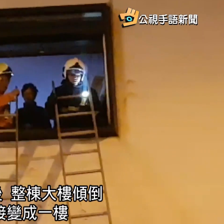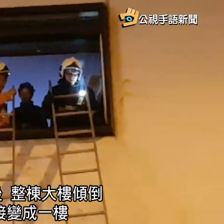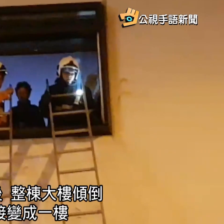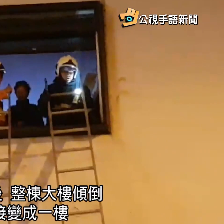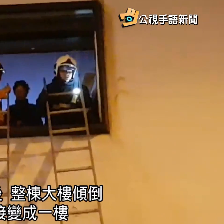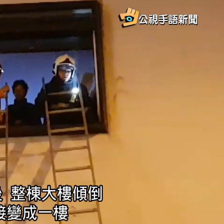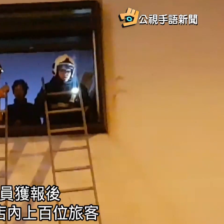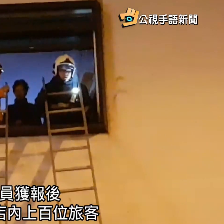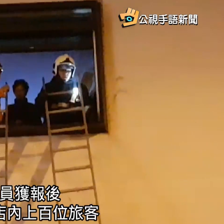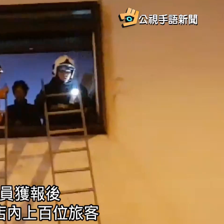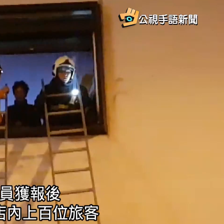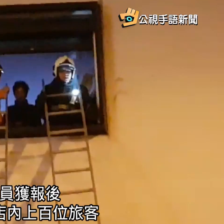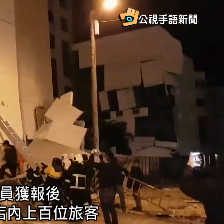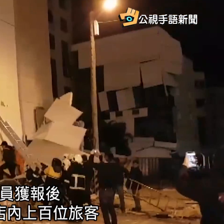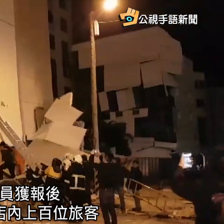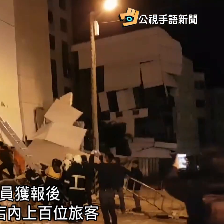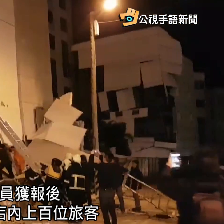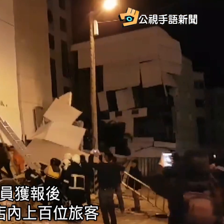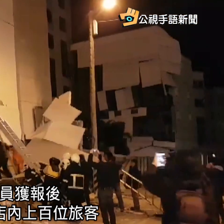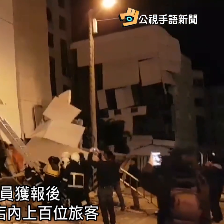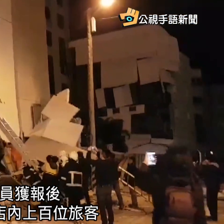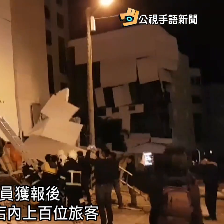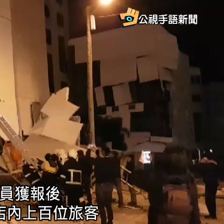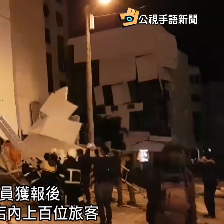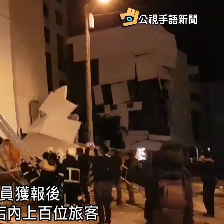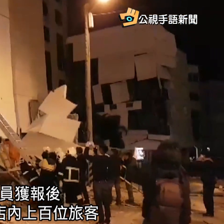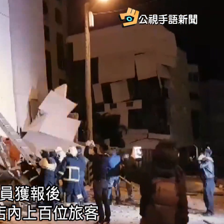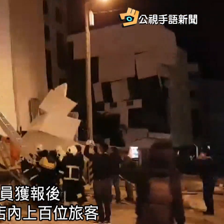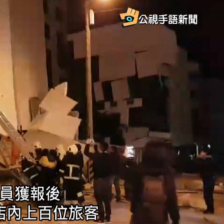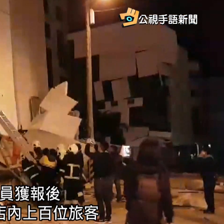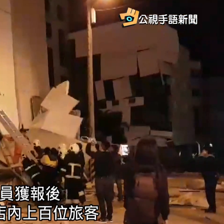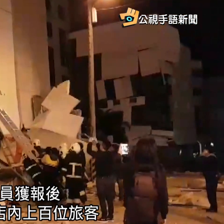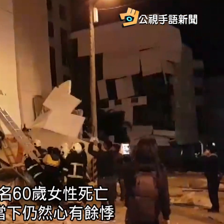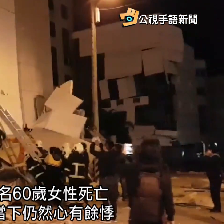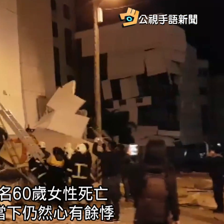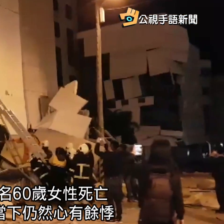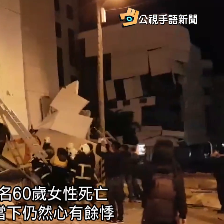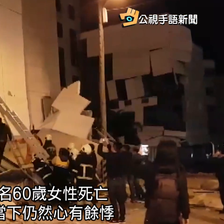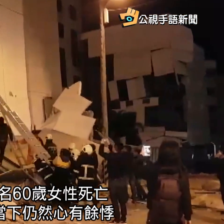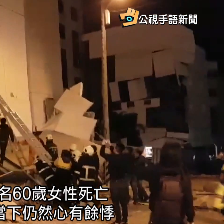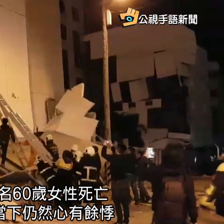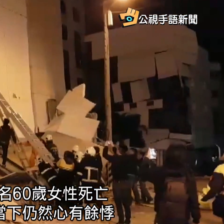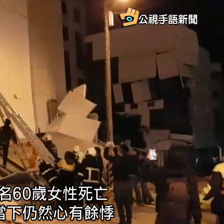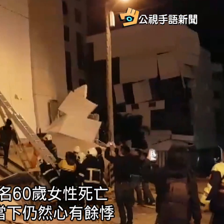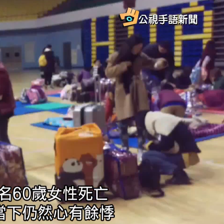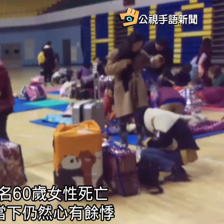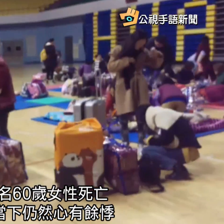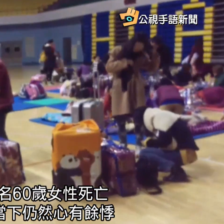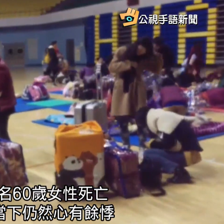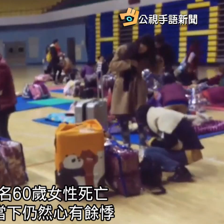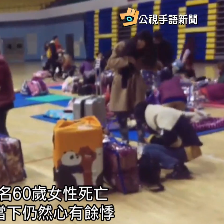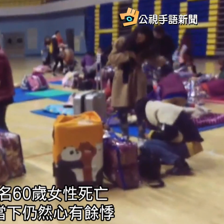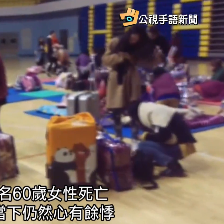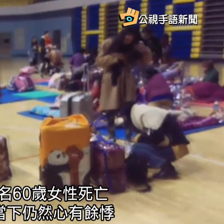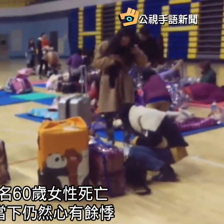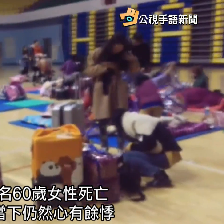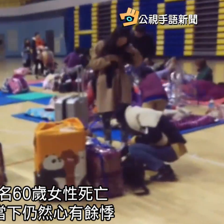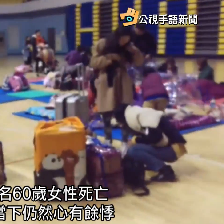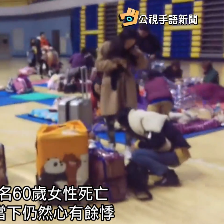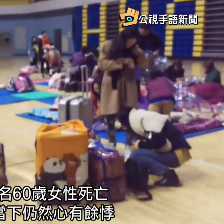警消人员获报后，赶紧撤出饭店内上百位旅客。目前已知有一名60岁女性死亡。旅客想到地震当下，仍然心